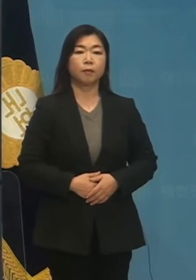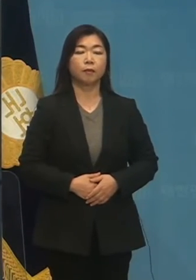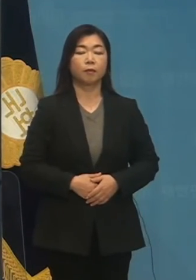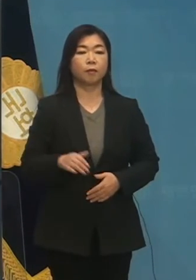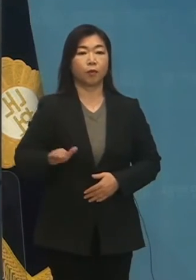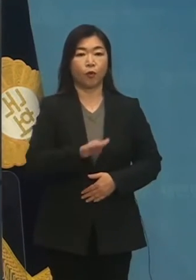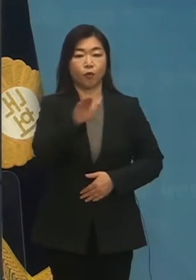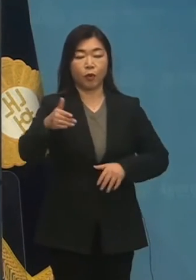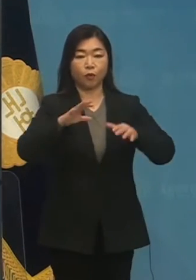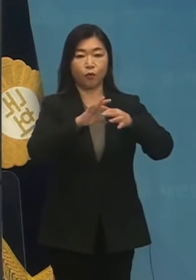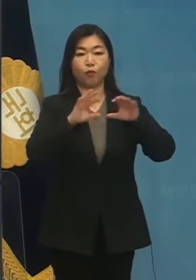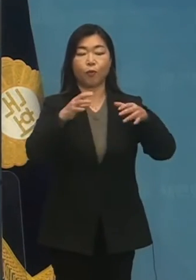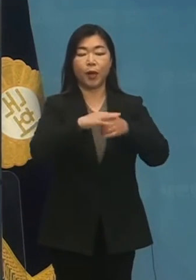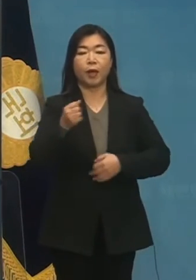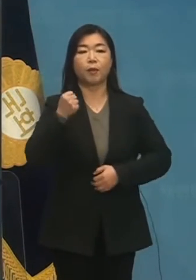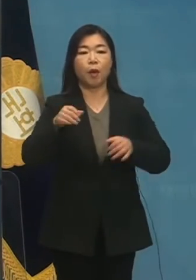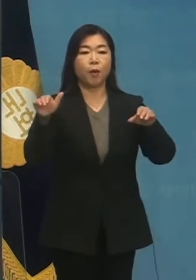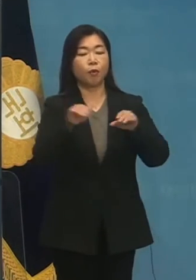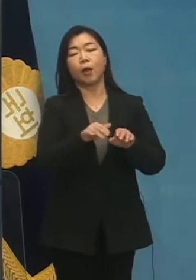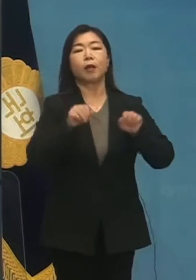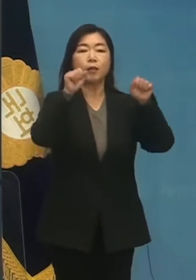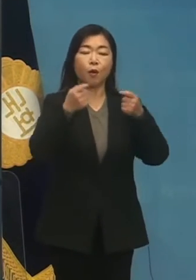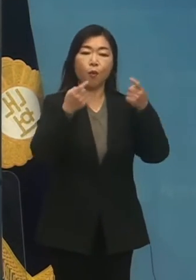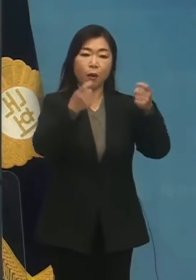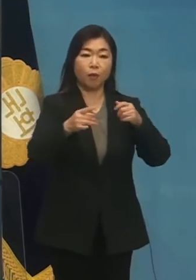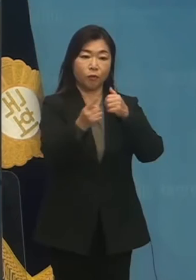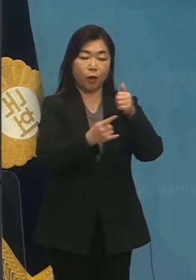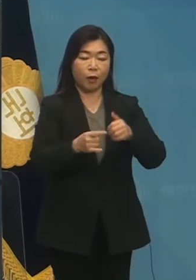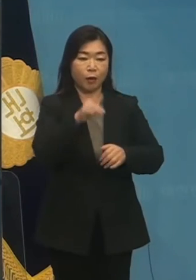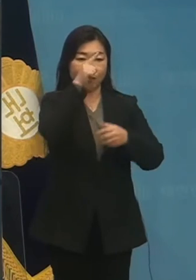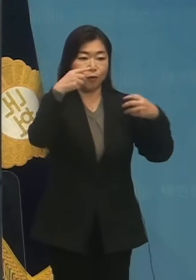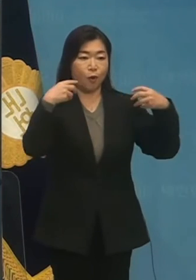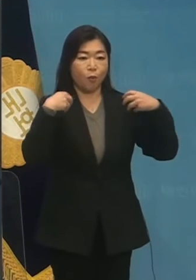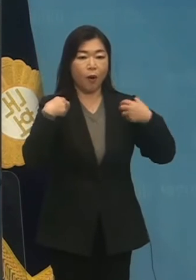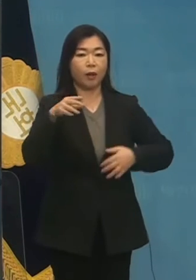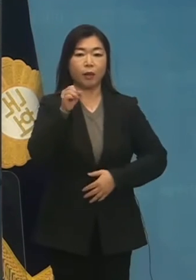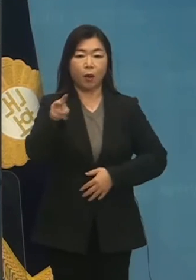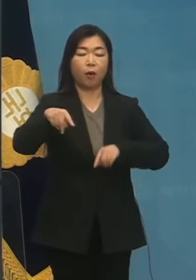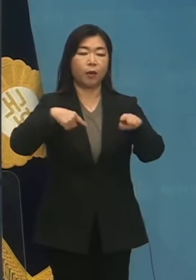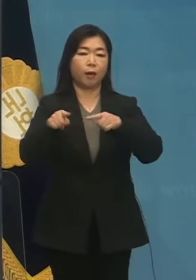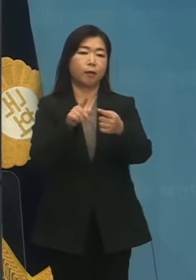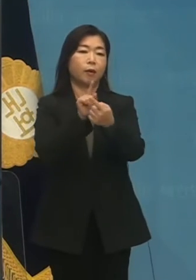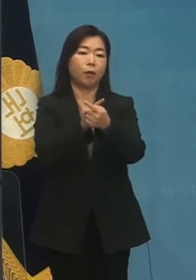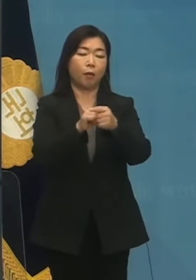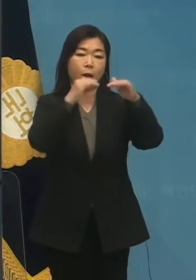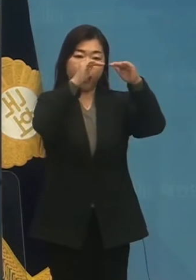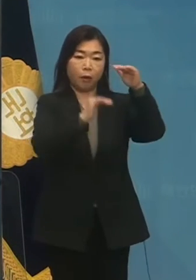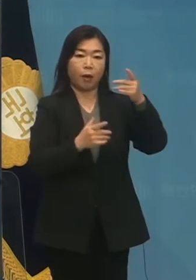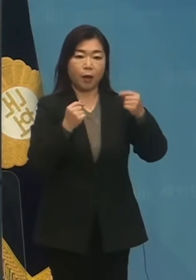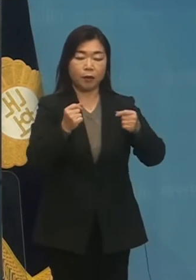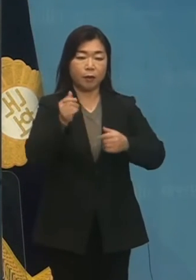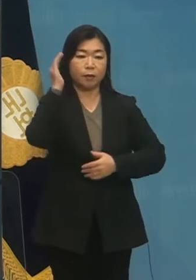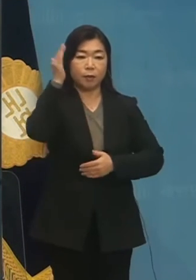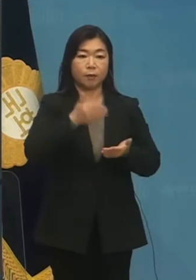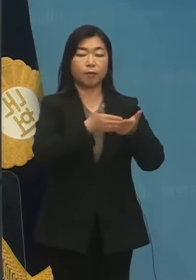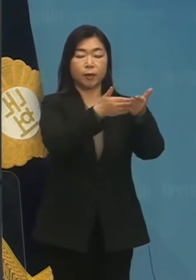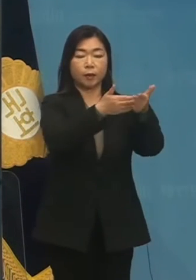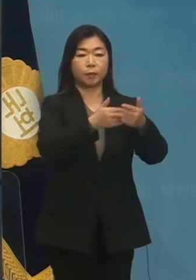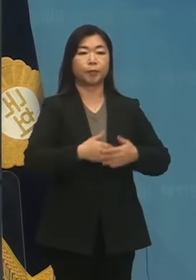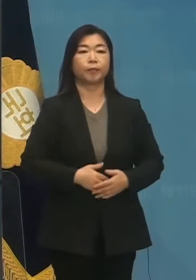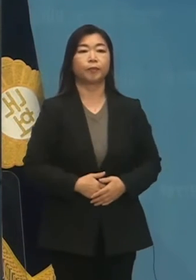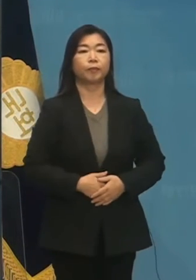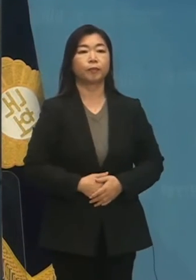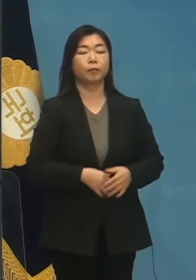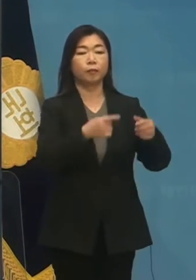이에 우리 국민의힘 문화체육관광위원회는 정부와 여당을 대상으로 다음과 같은 사항을 강력히